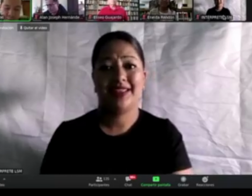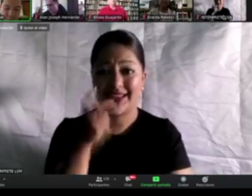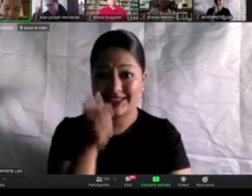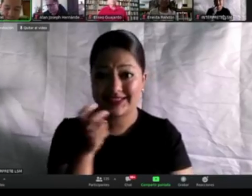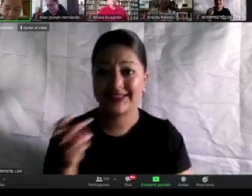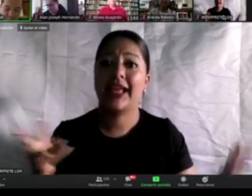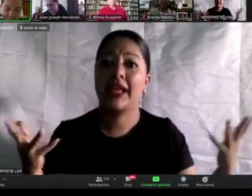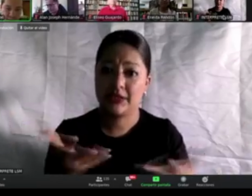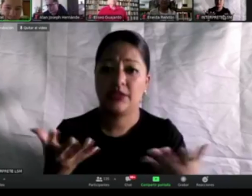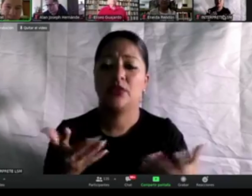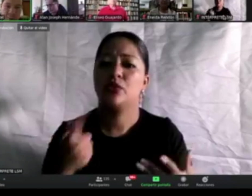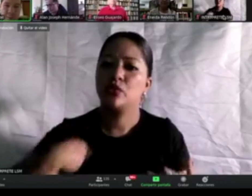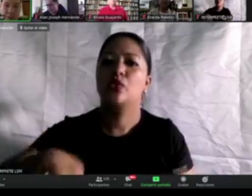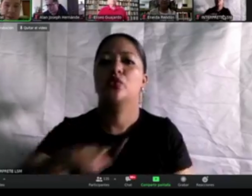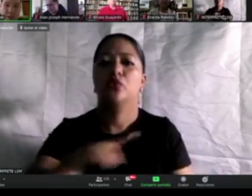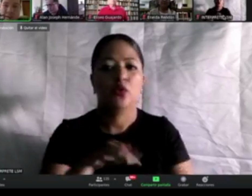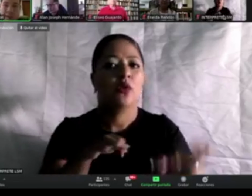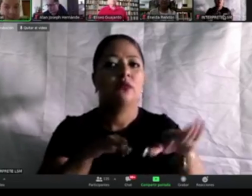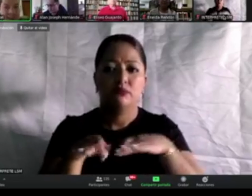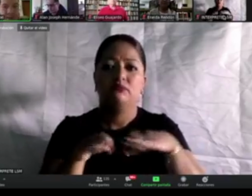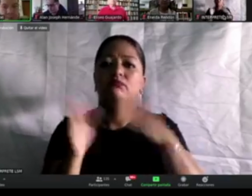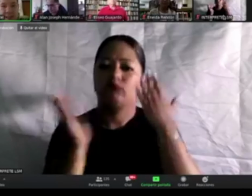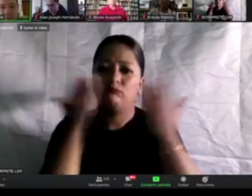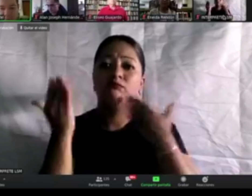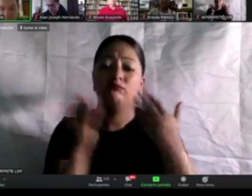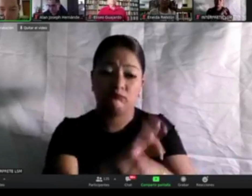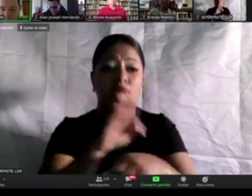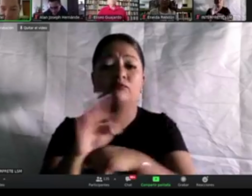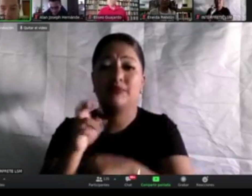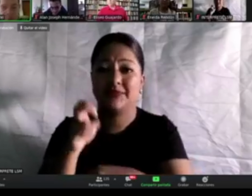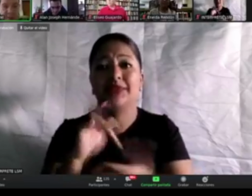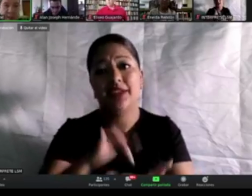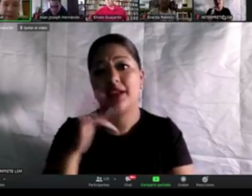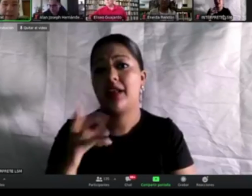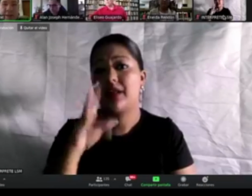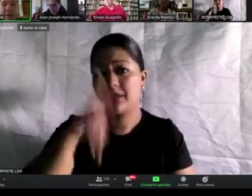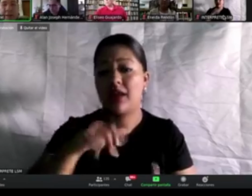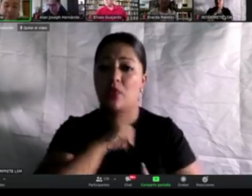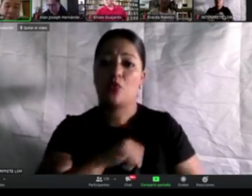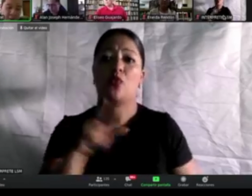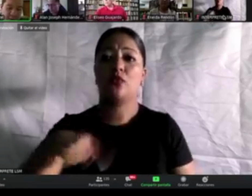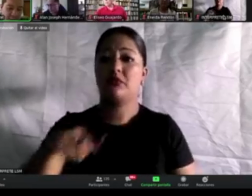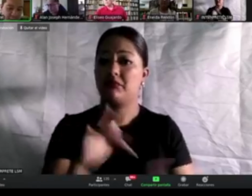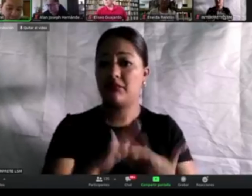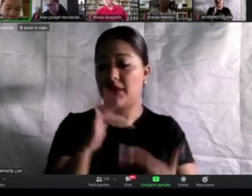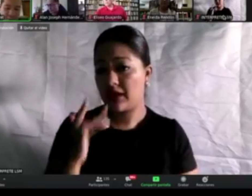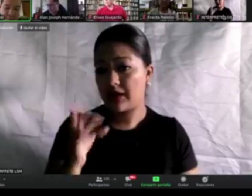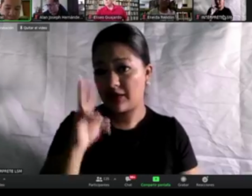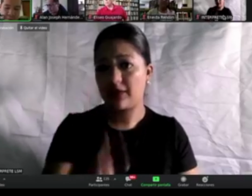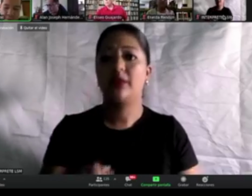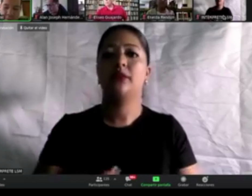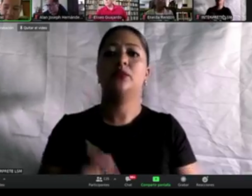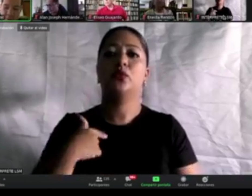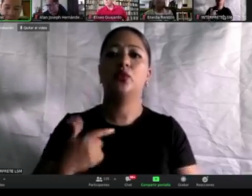nosotros las fuimos trabajando como estudiantes y gracias también a la apertura que hubo de las autoridades lo que nosotros les compartíamos fue